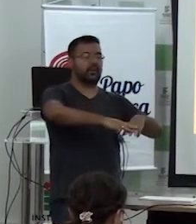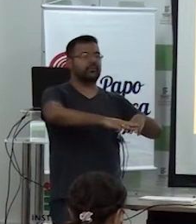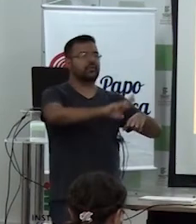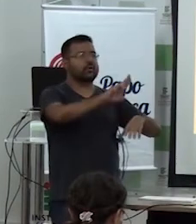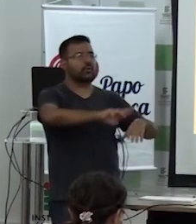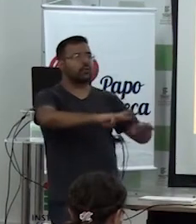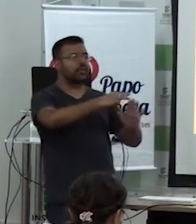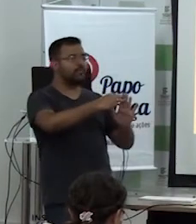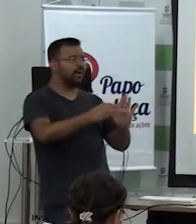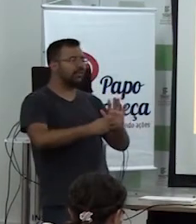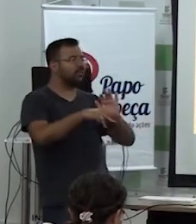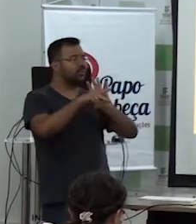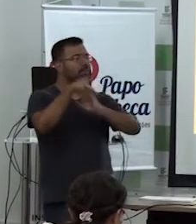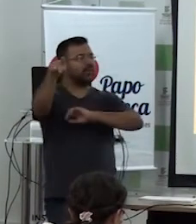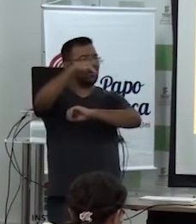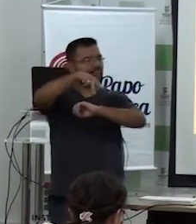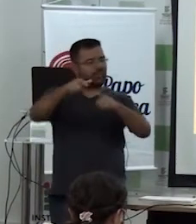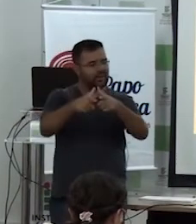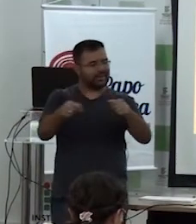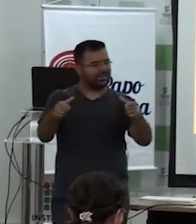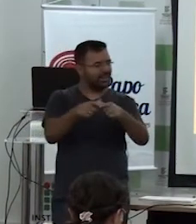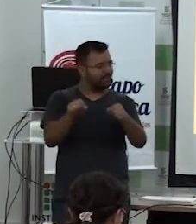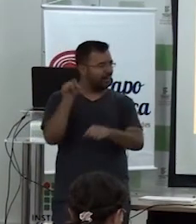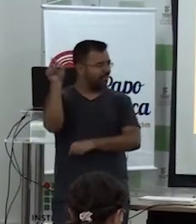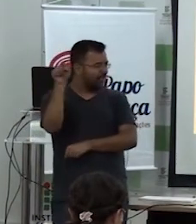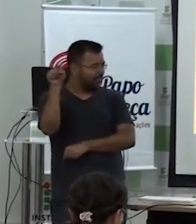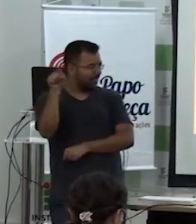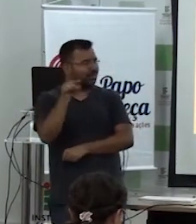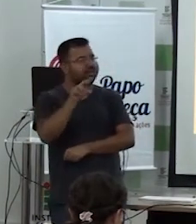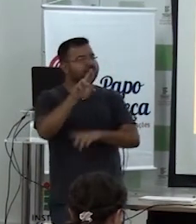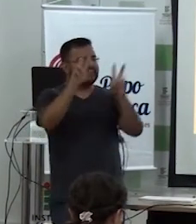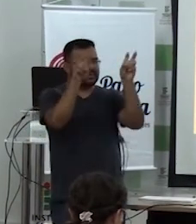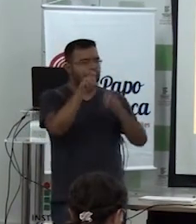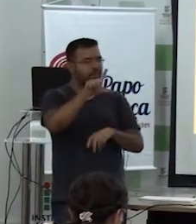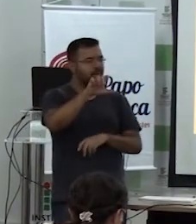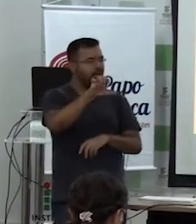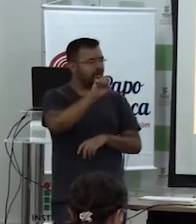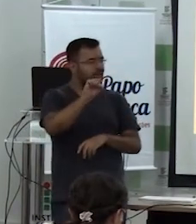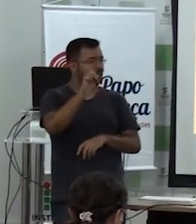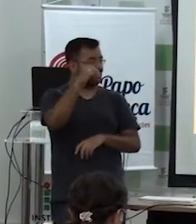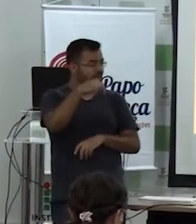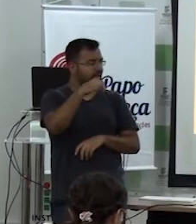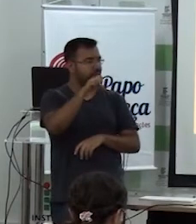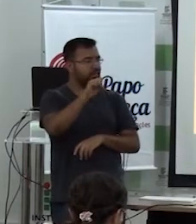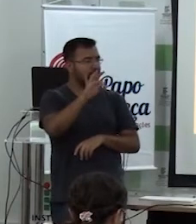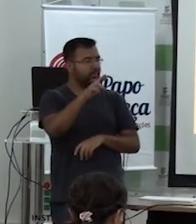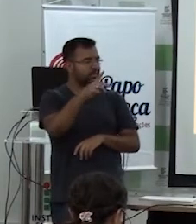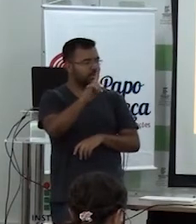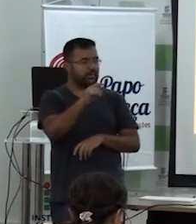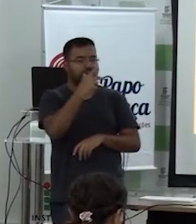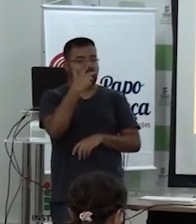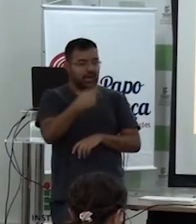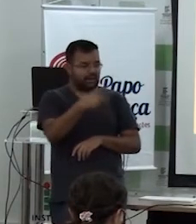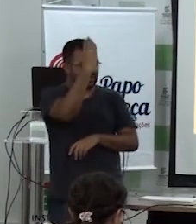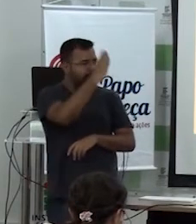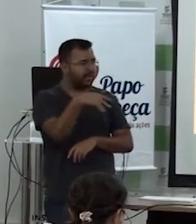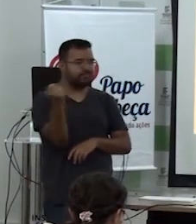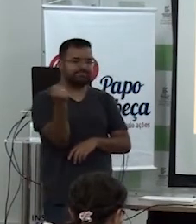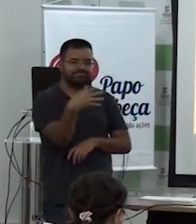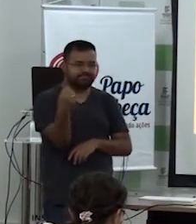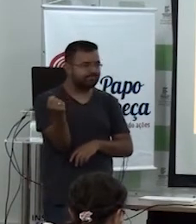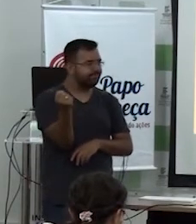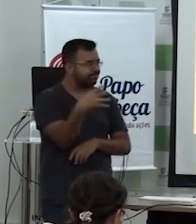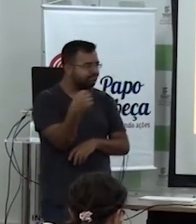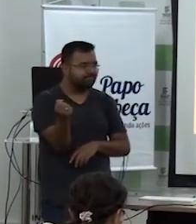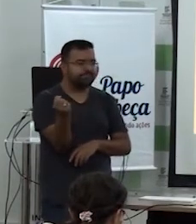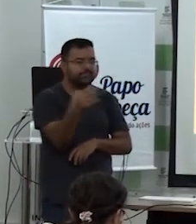método japonês chamado Lessons Learned, e que tem sido pioneiro aqui no Brasil, praticamente, porque é